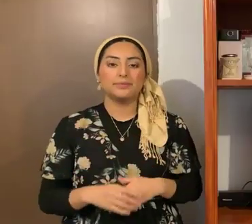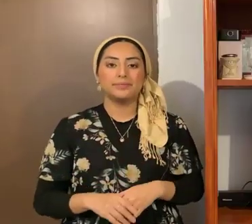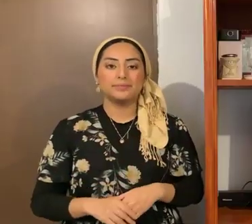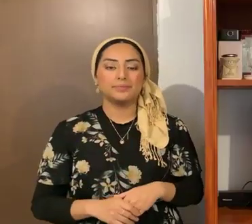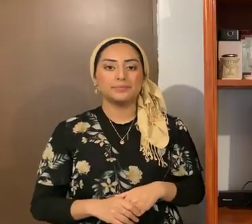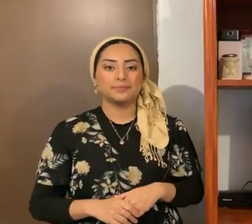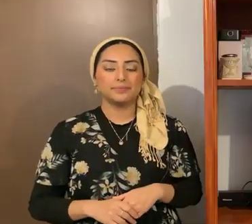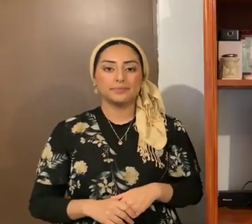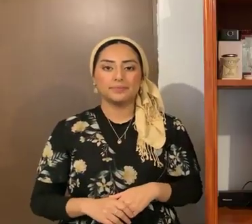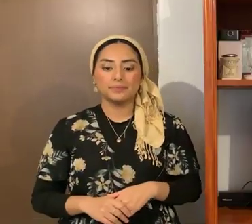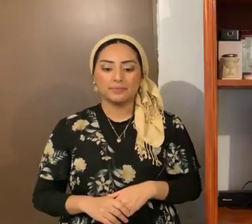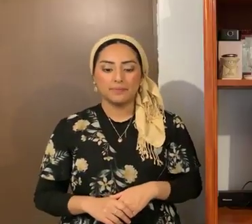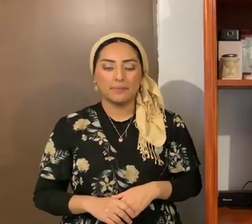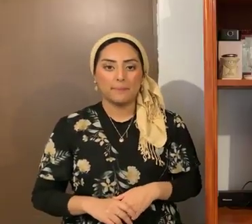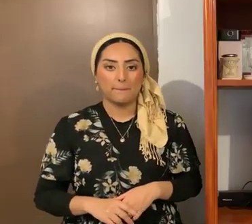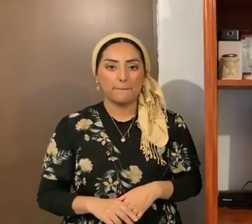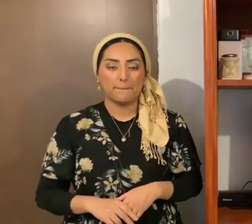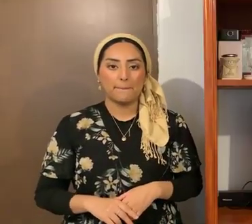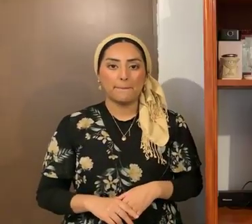enfermeras.